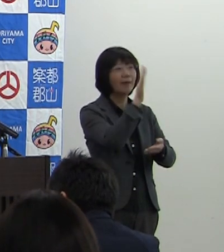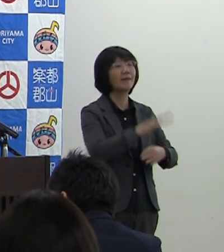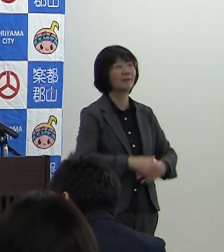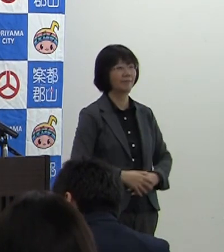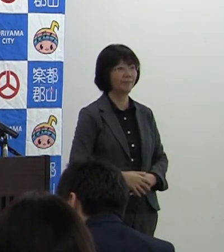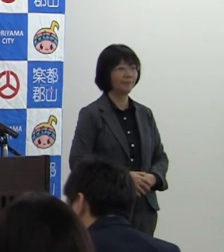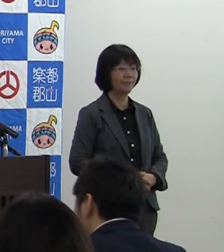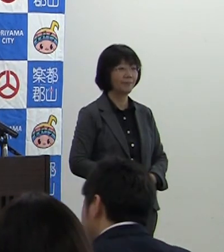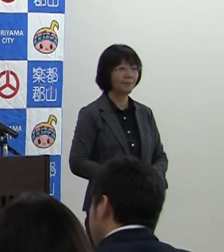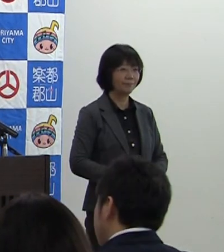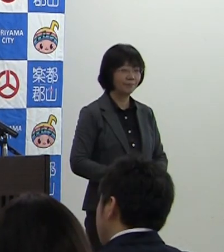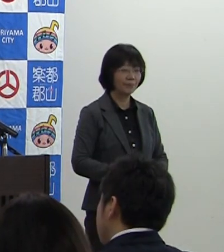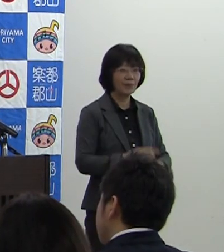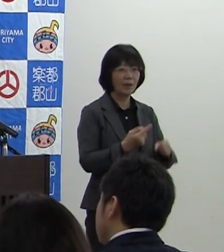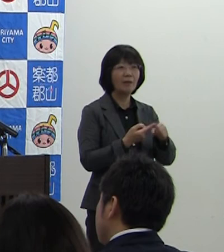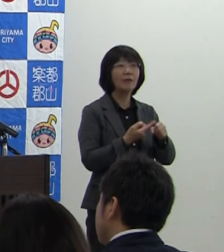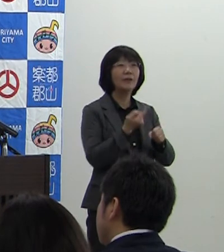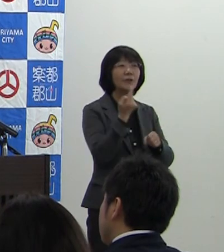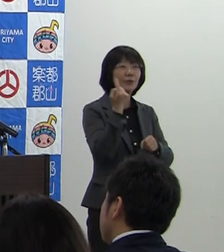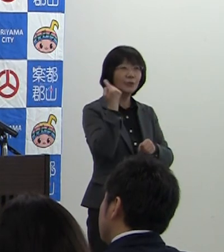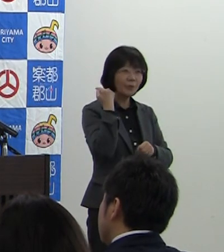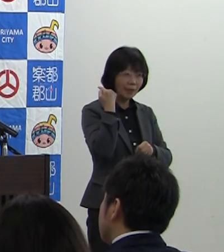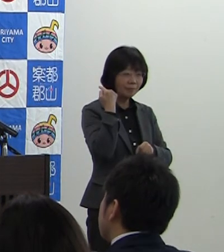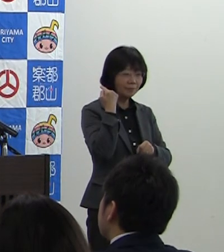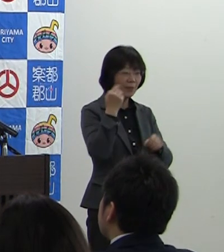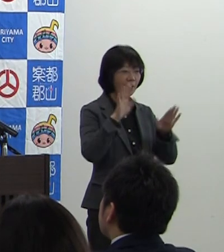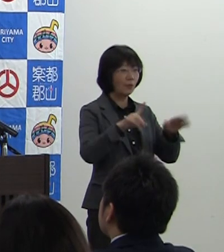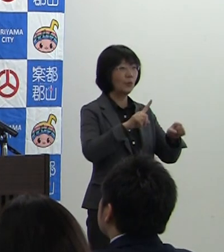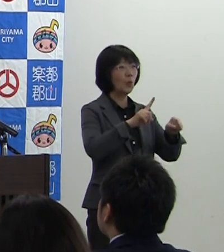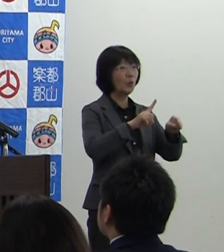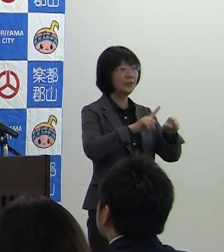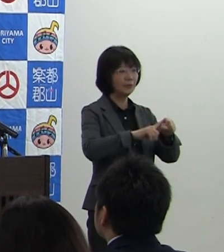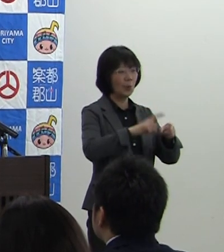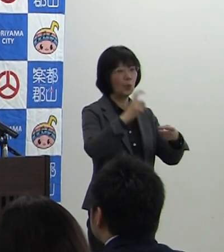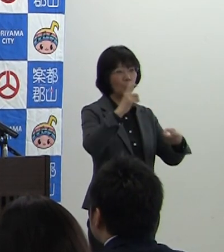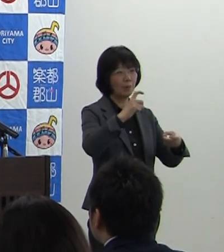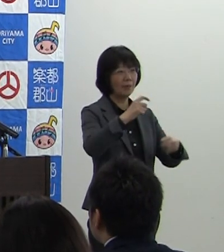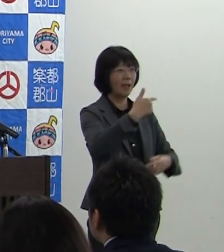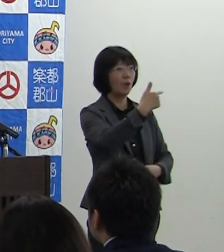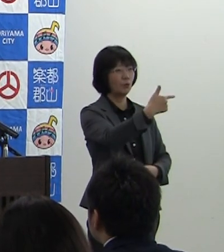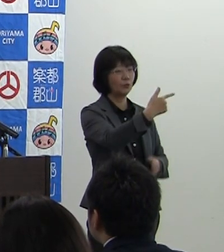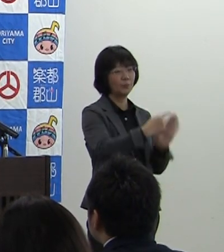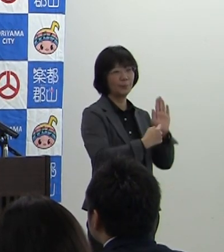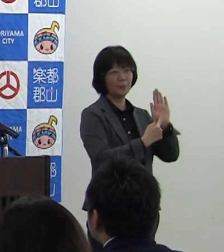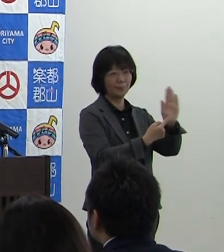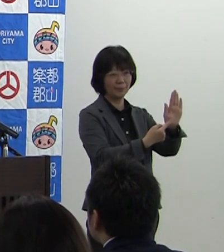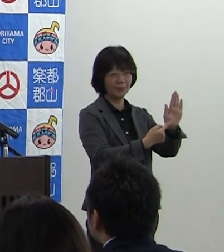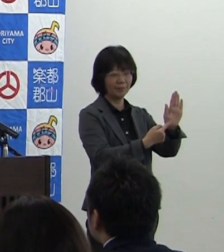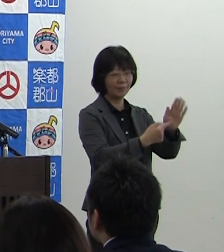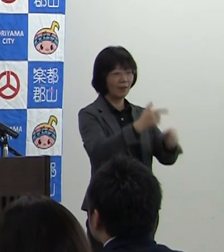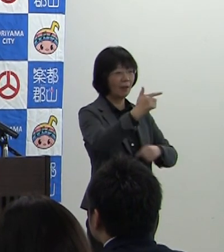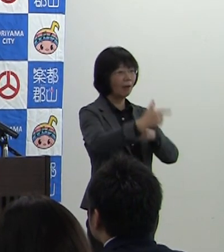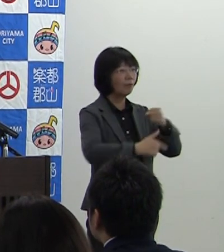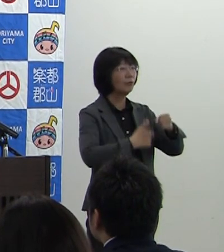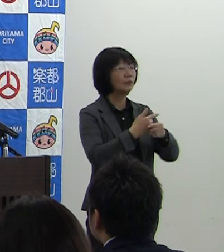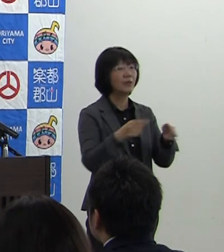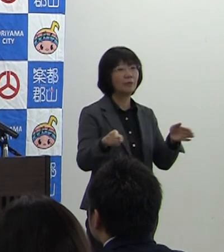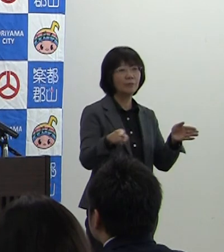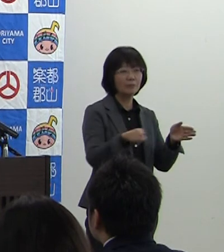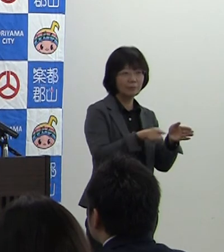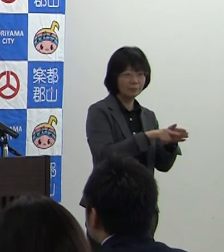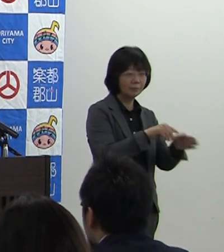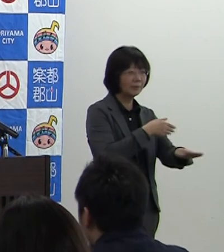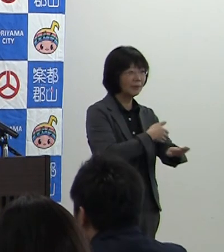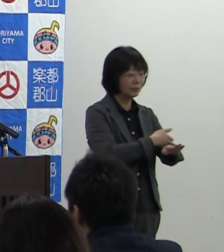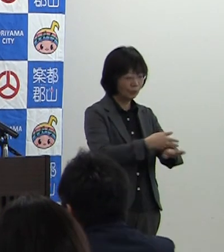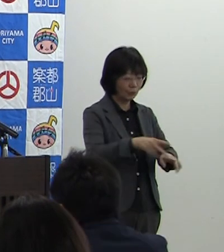今年の言葉ということで、6という数字を挙げましたけれども、6年経ちますとね、小学校